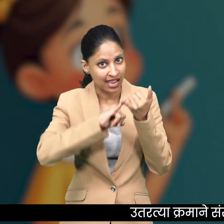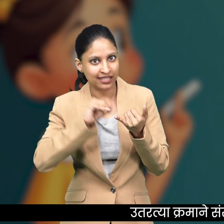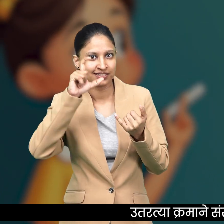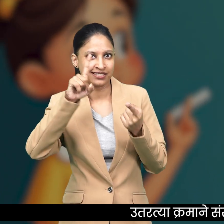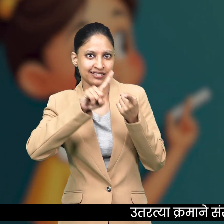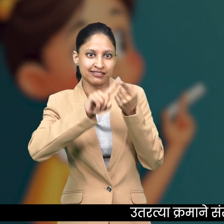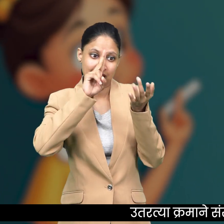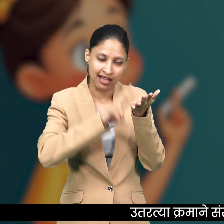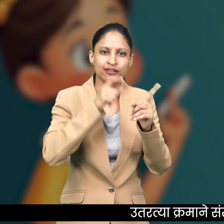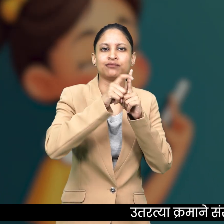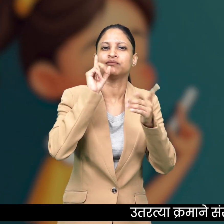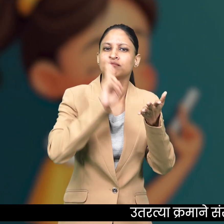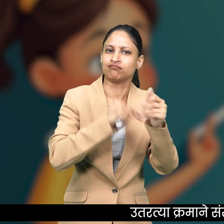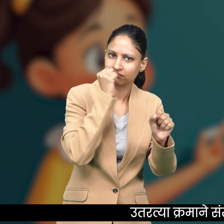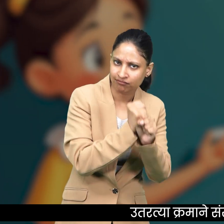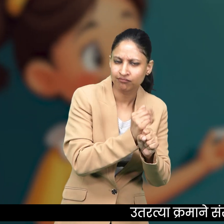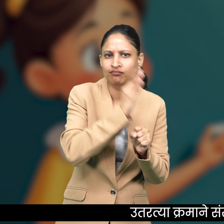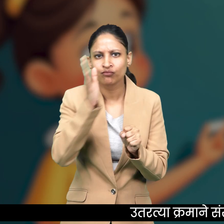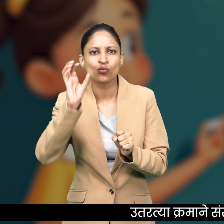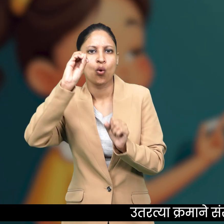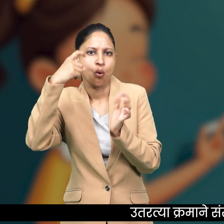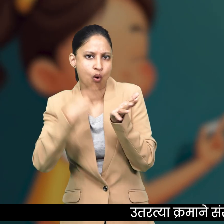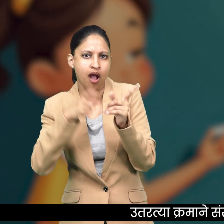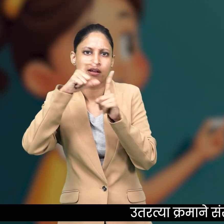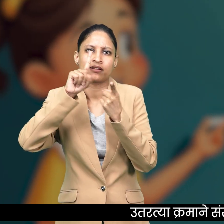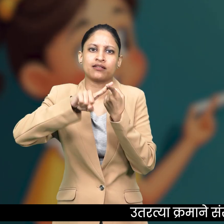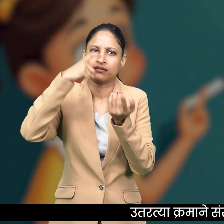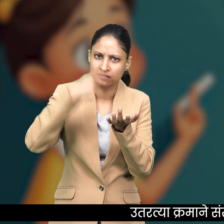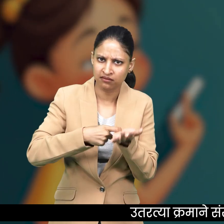उतरत्या क्रमाने संख्या मोठ्या ते लहान होतात.